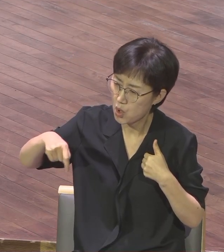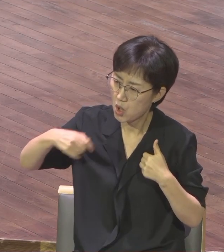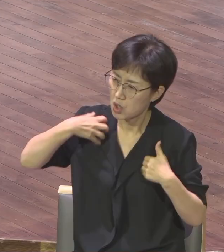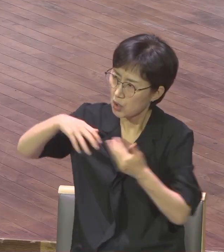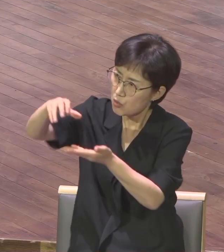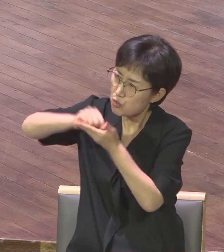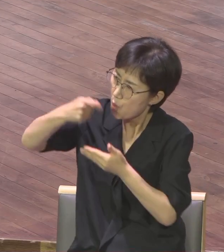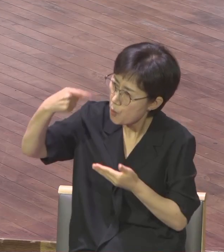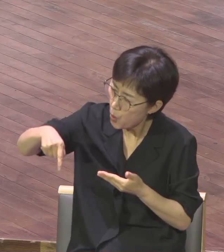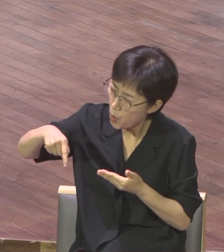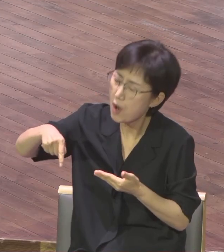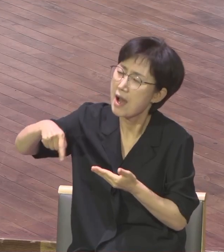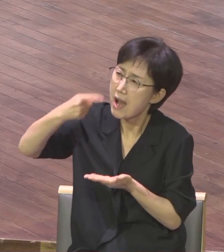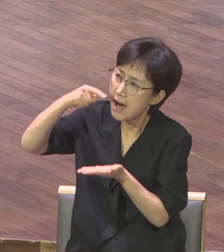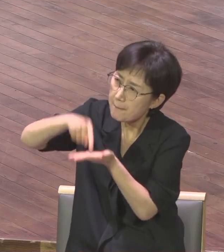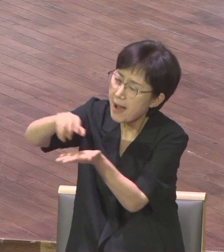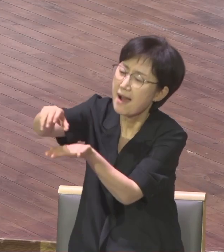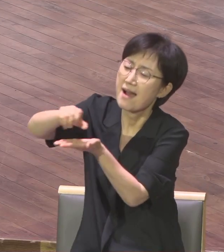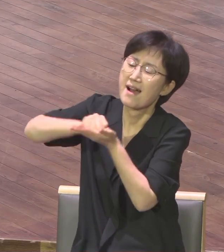하는가를 발견하고